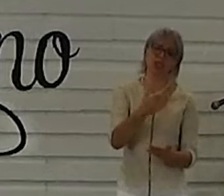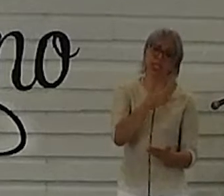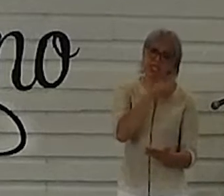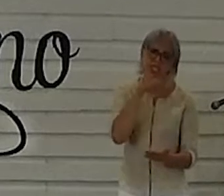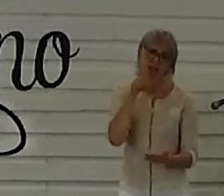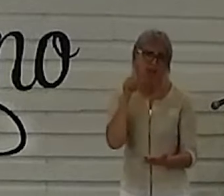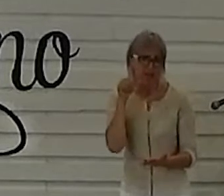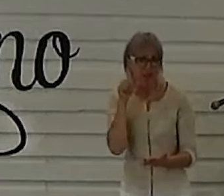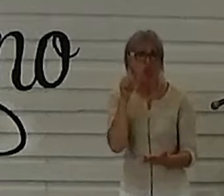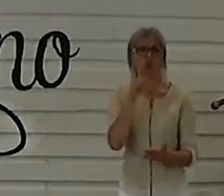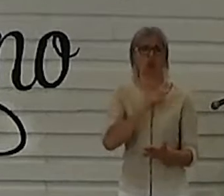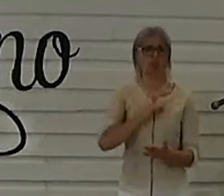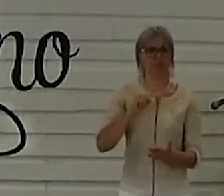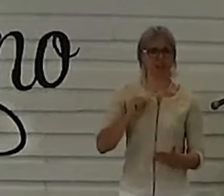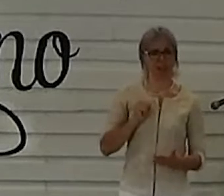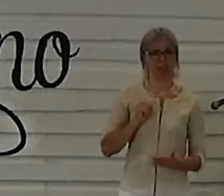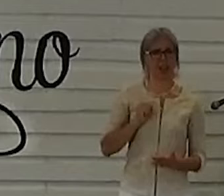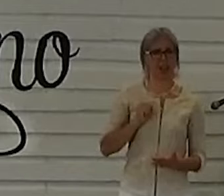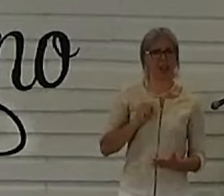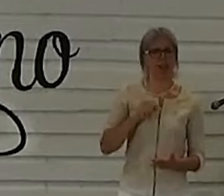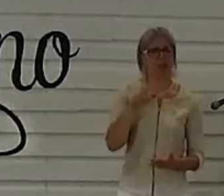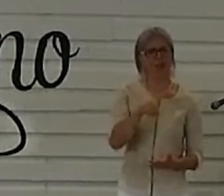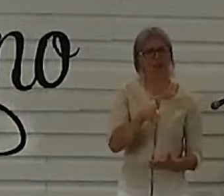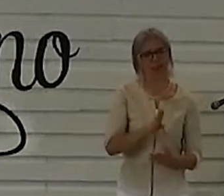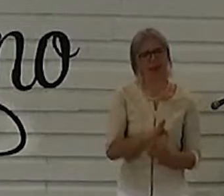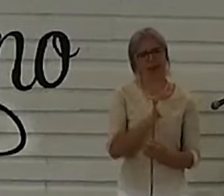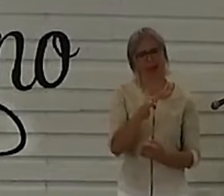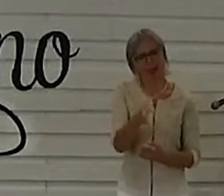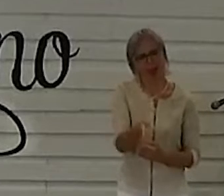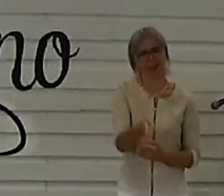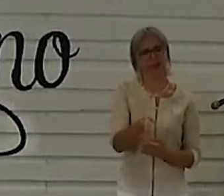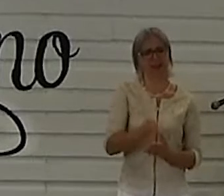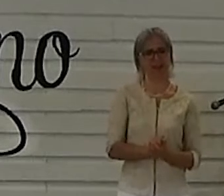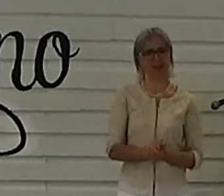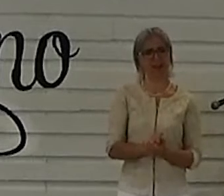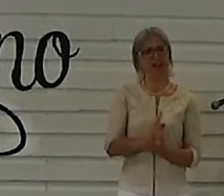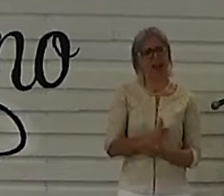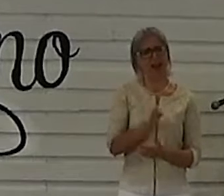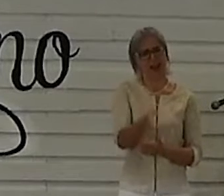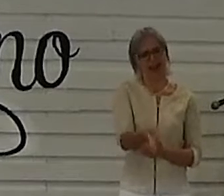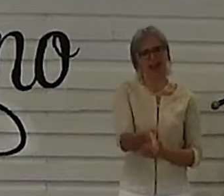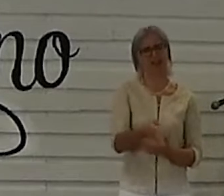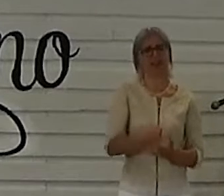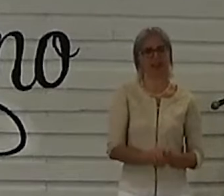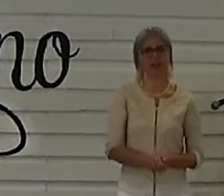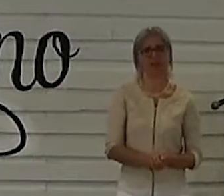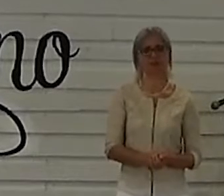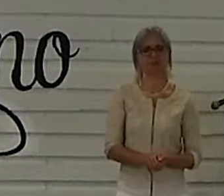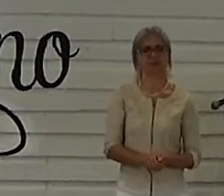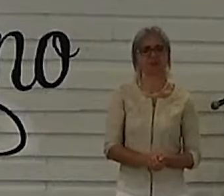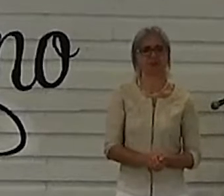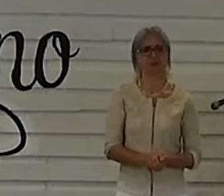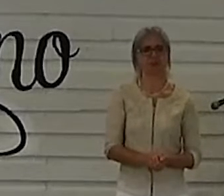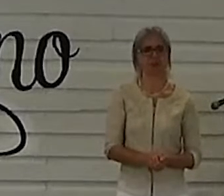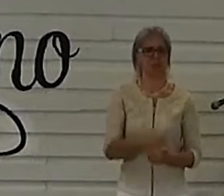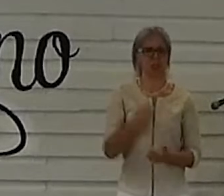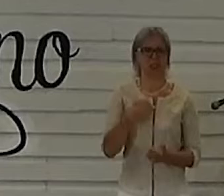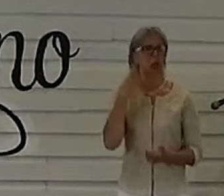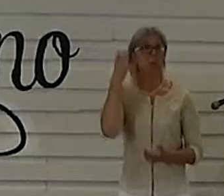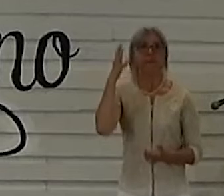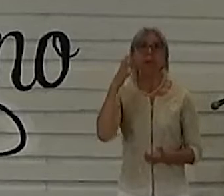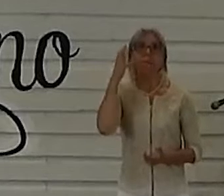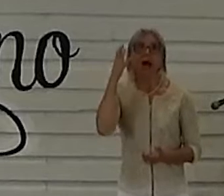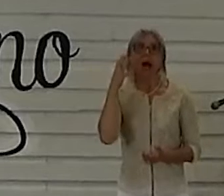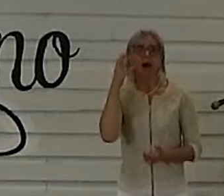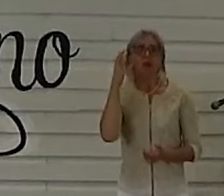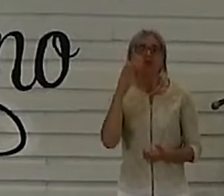entra! Entra, voi mi provate, avete mai, io a volte quando mi, perché immagino che il Signore è davanti